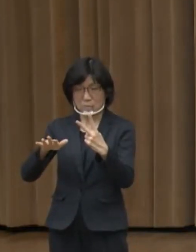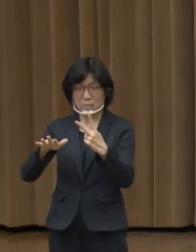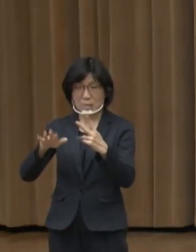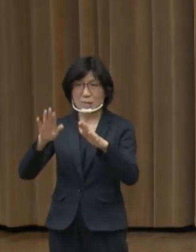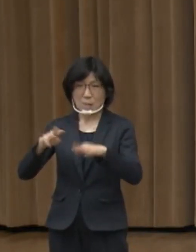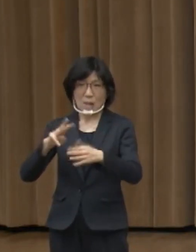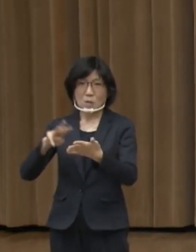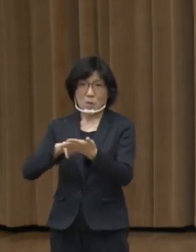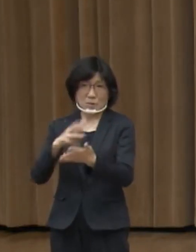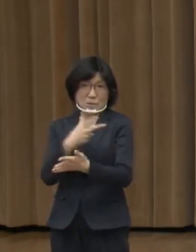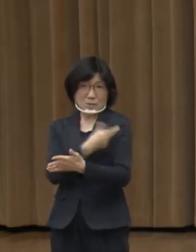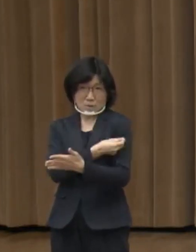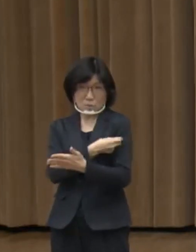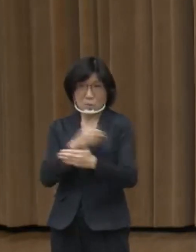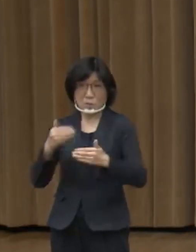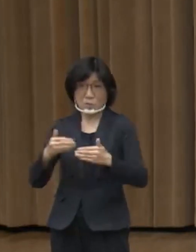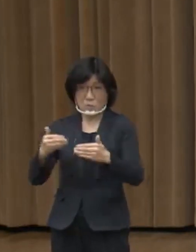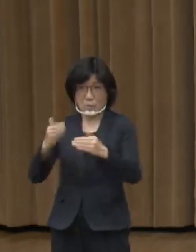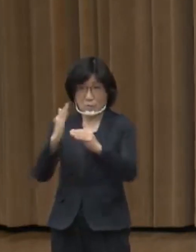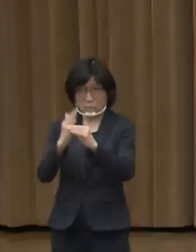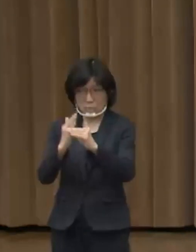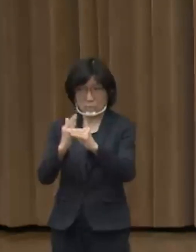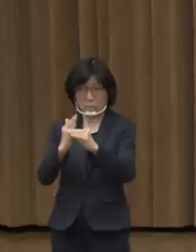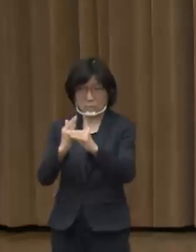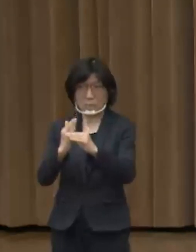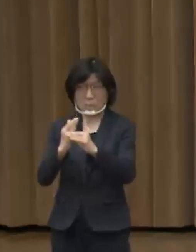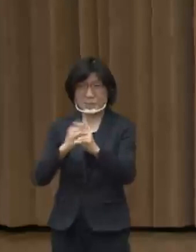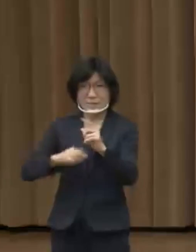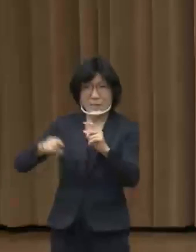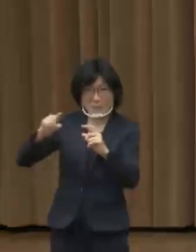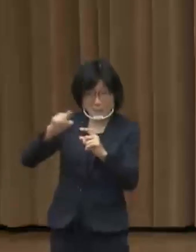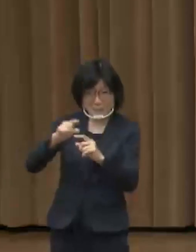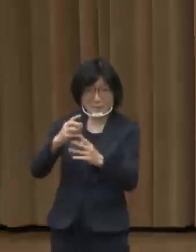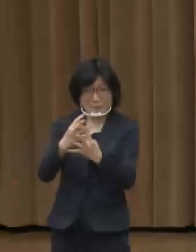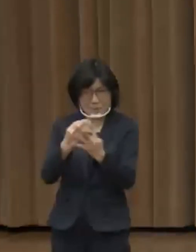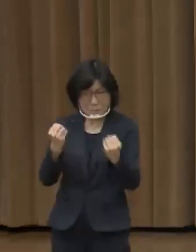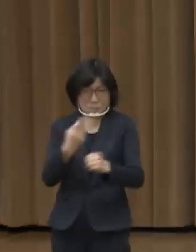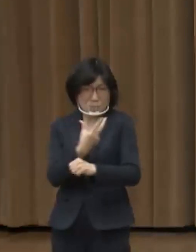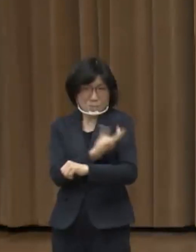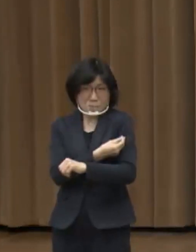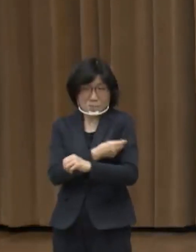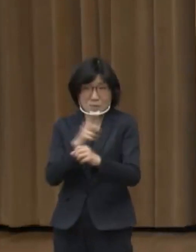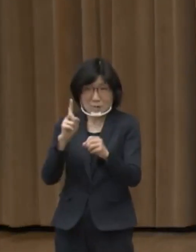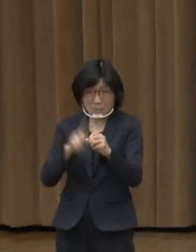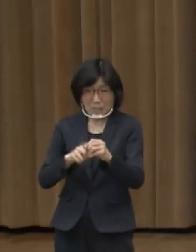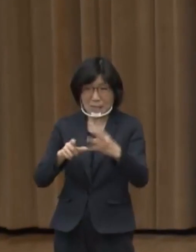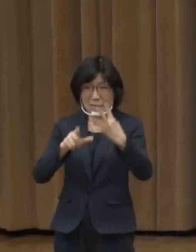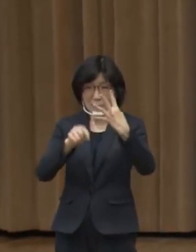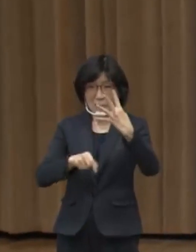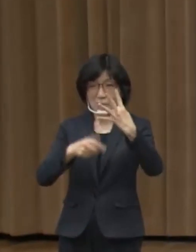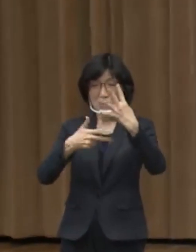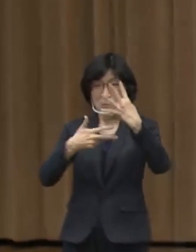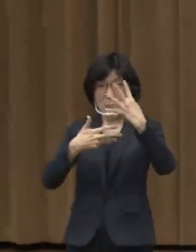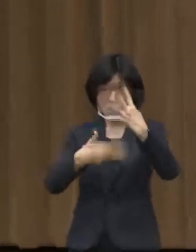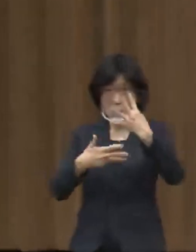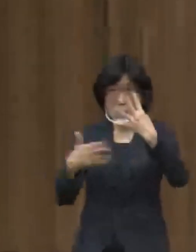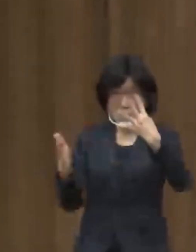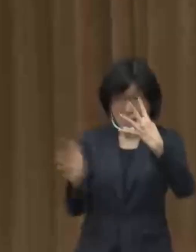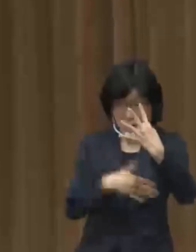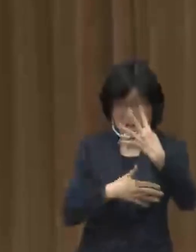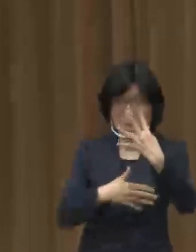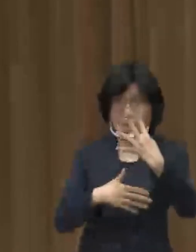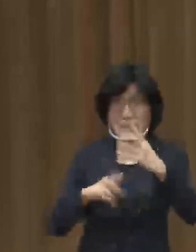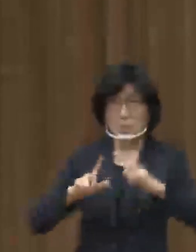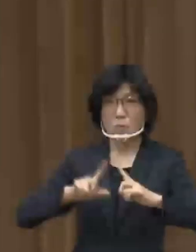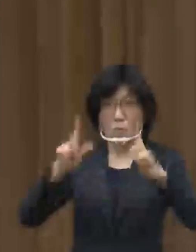施していますが、追加接種を加速させるために4月の8日より新たに東